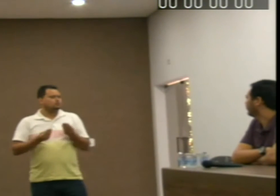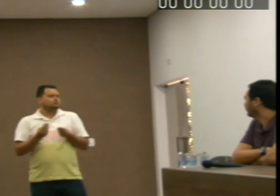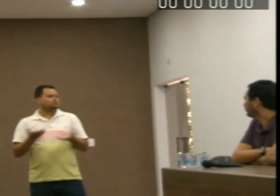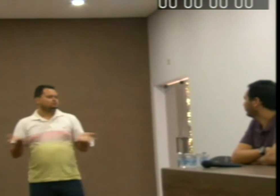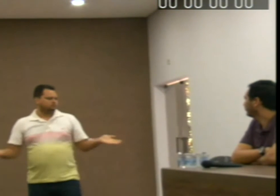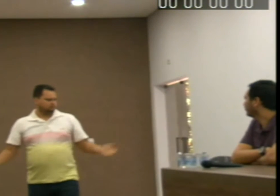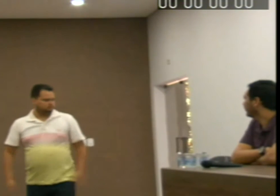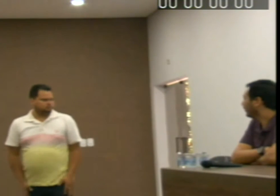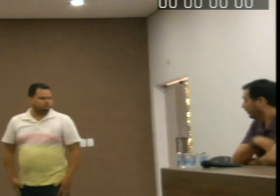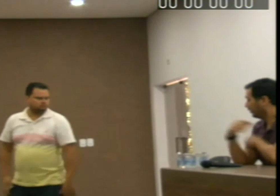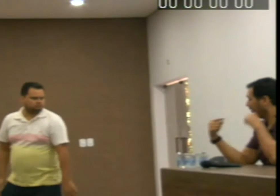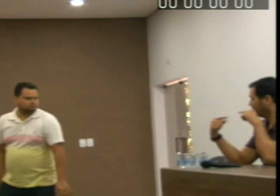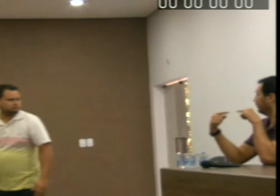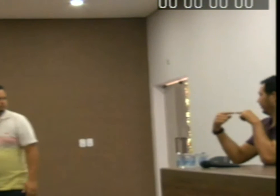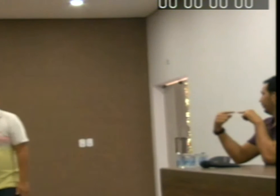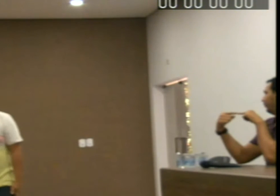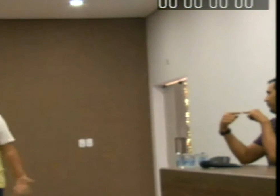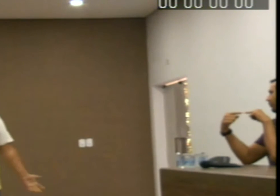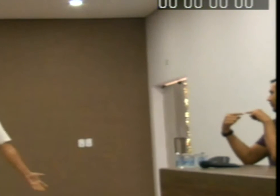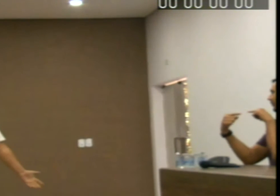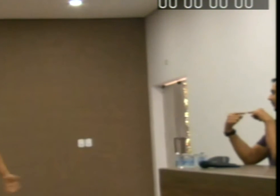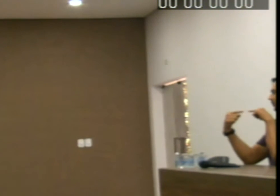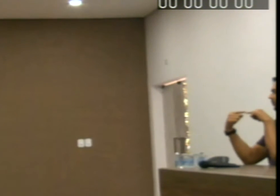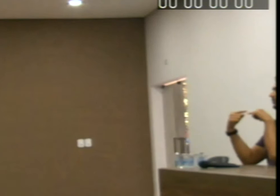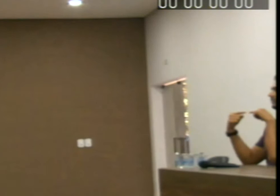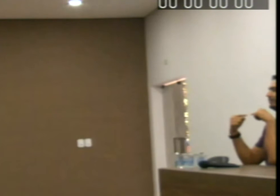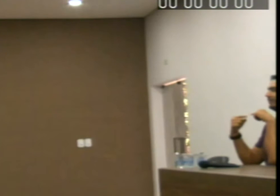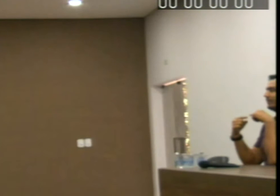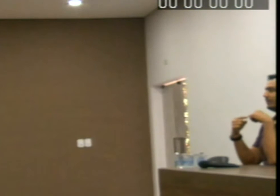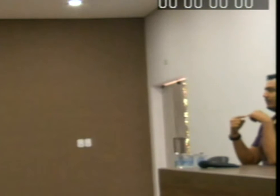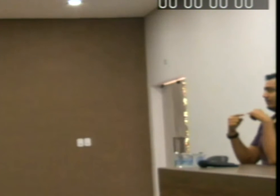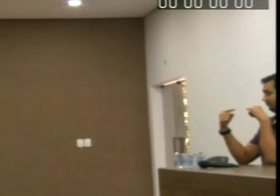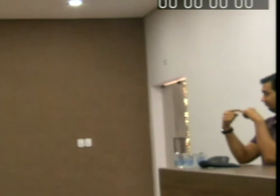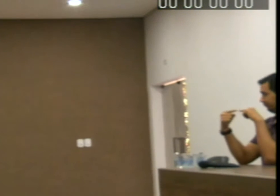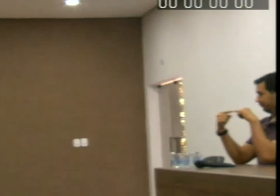né como que pode mudar eu concordo eu